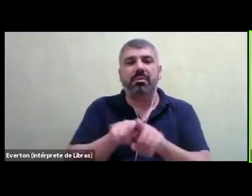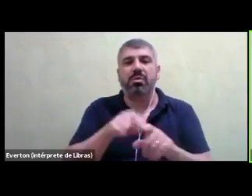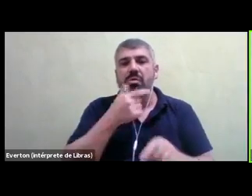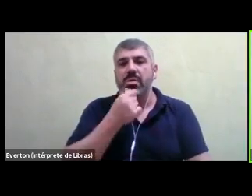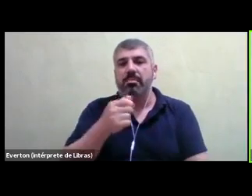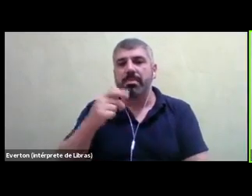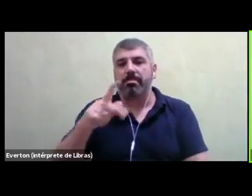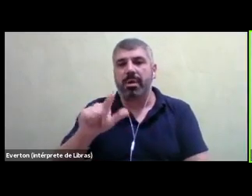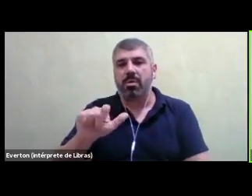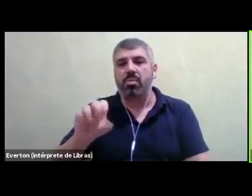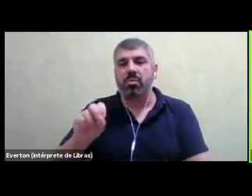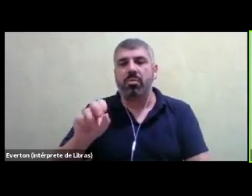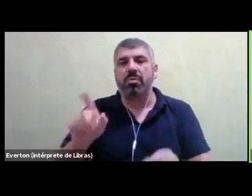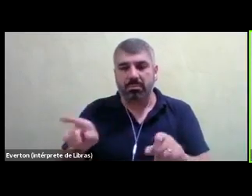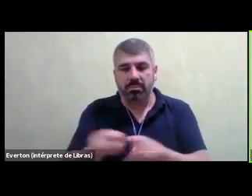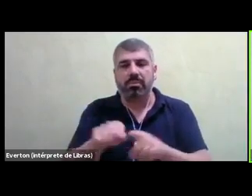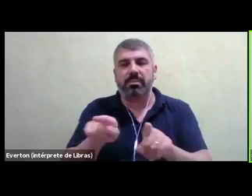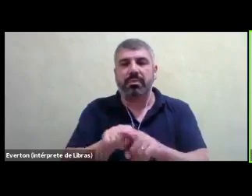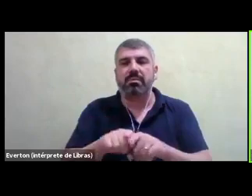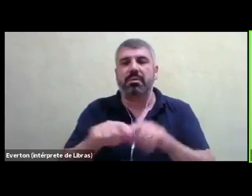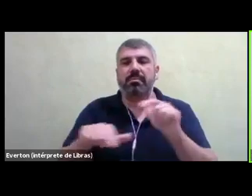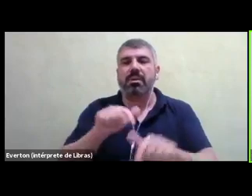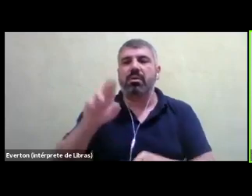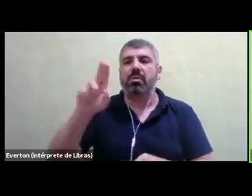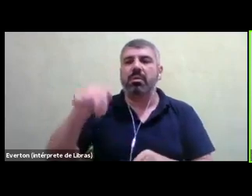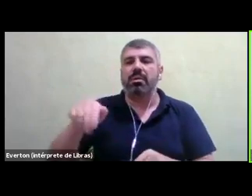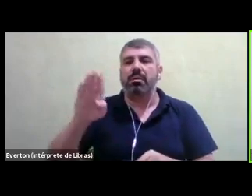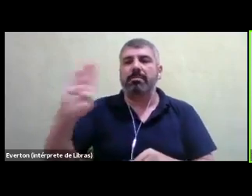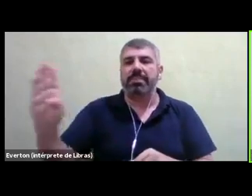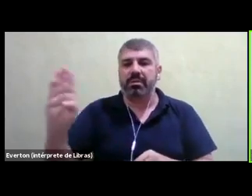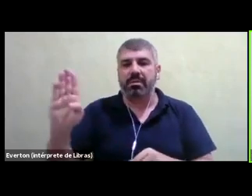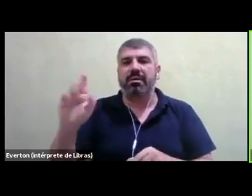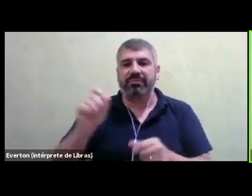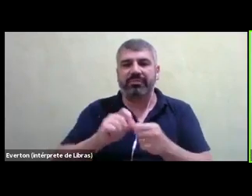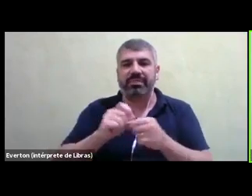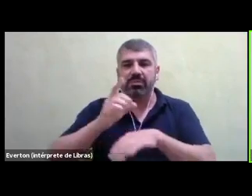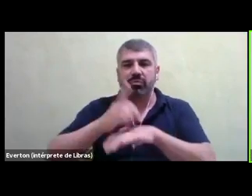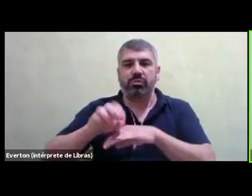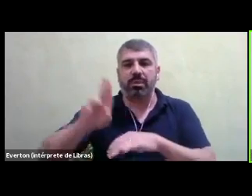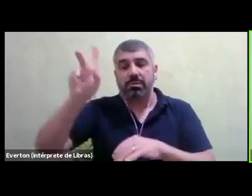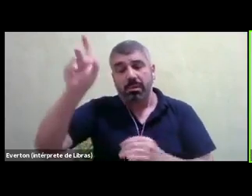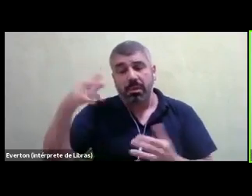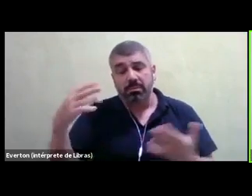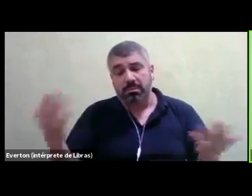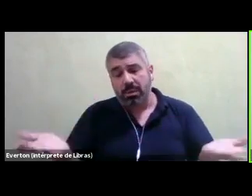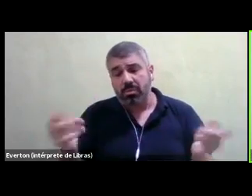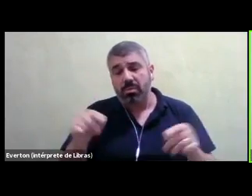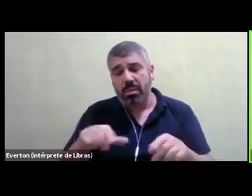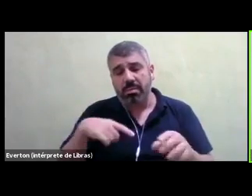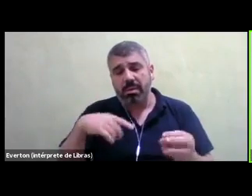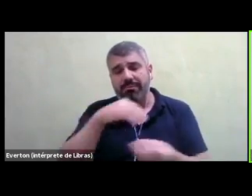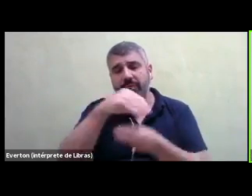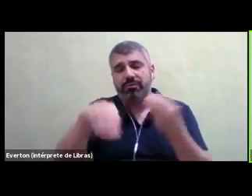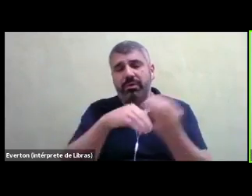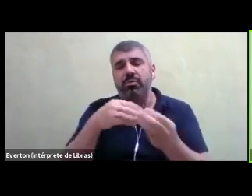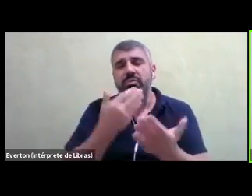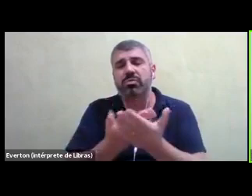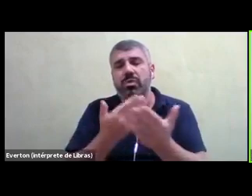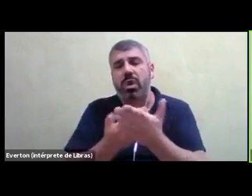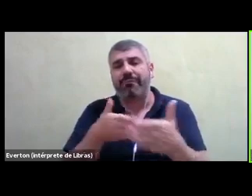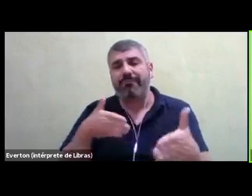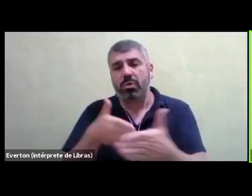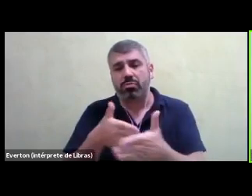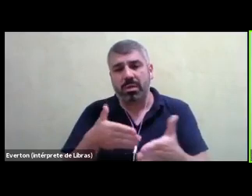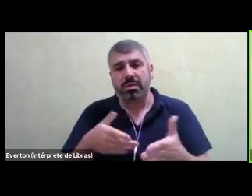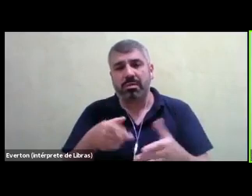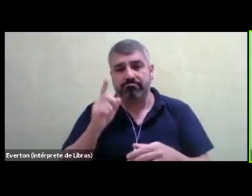doutorando lá da UNB, que também está envolvido, né, esteve envolvido com o projeto de Escola de Fronteiras, né, e espero que eu não tenha